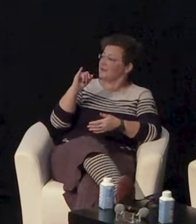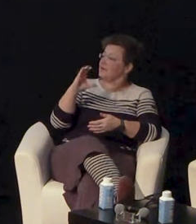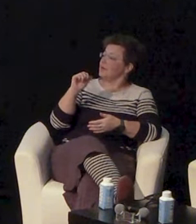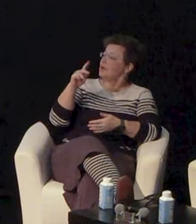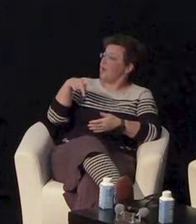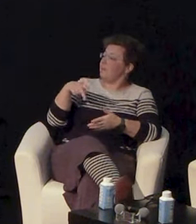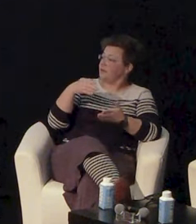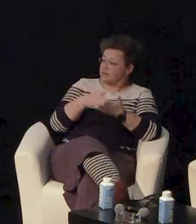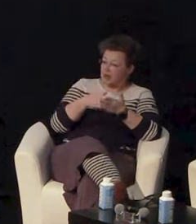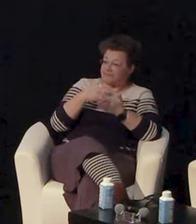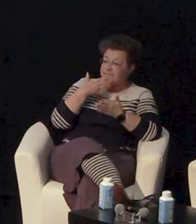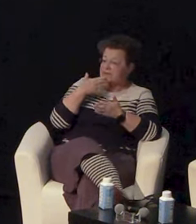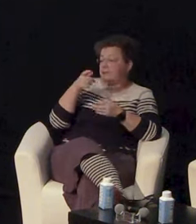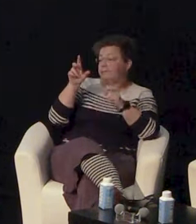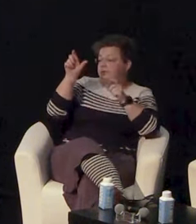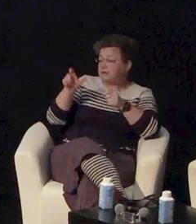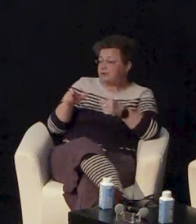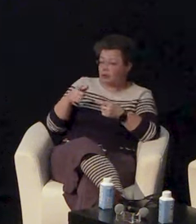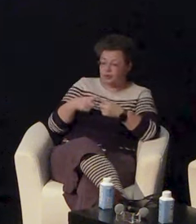quand on parle du mot handicap,